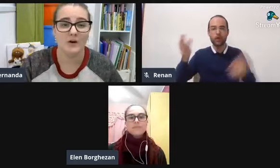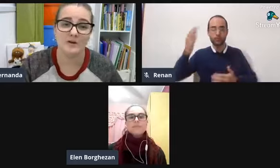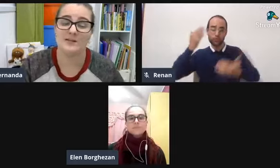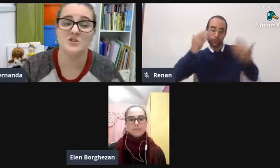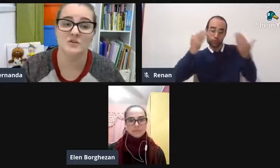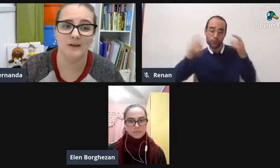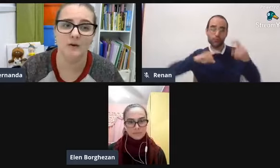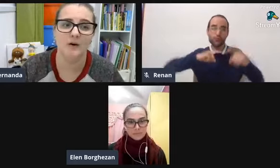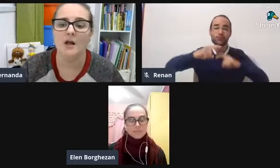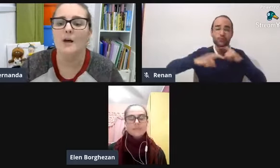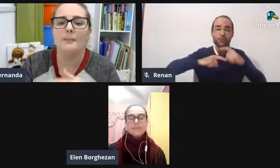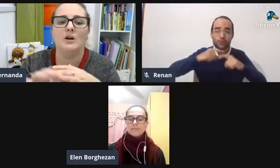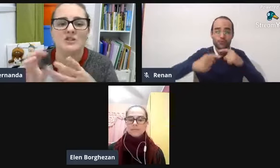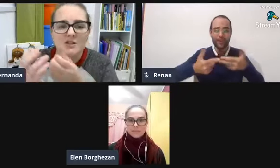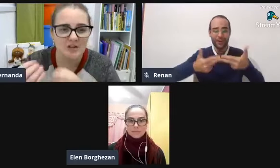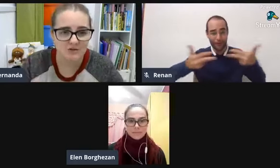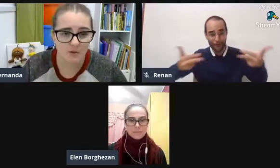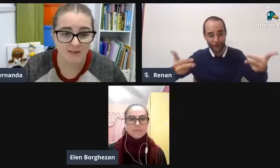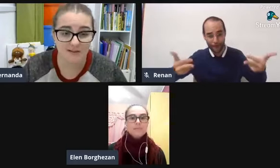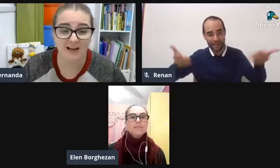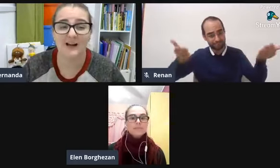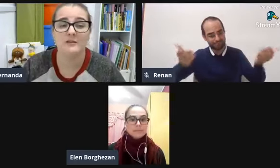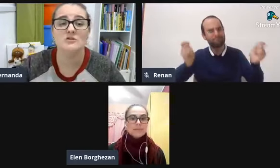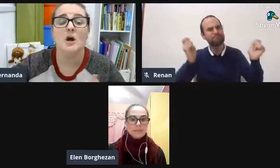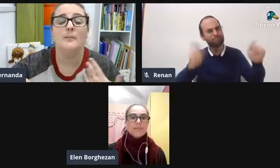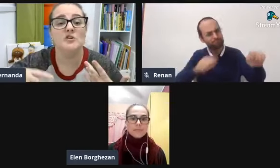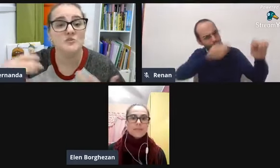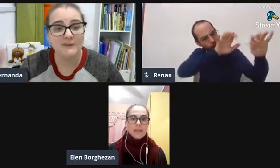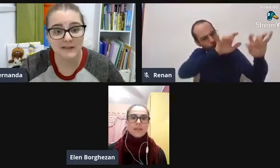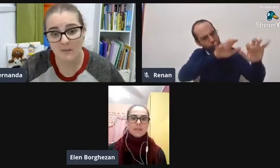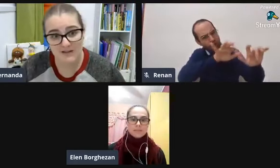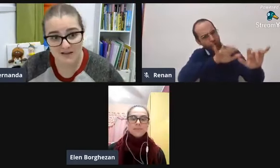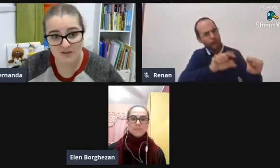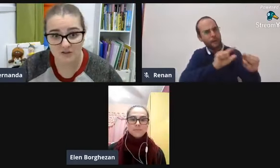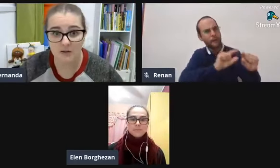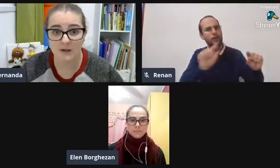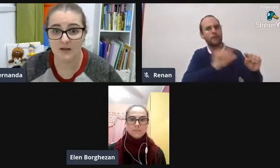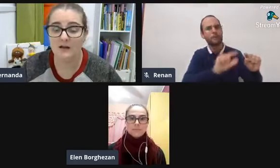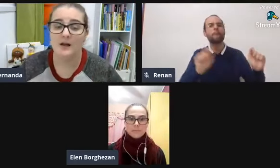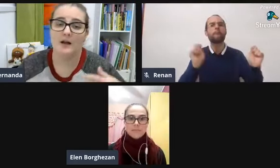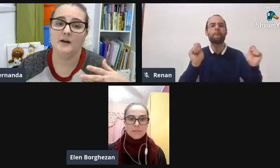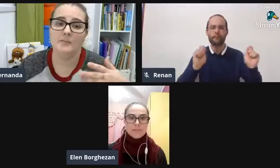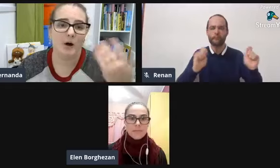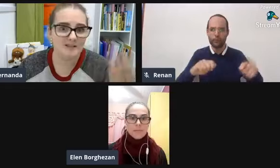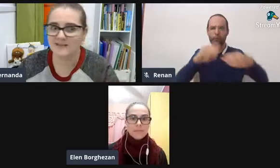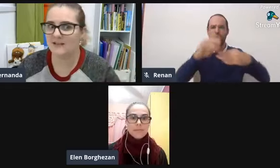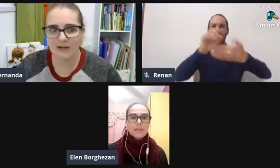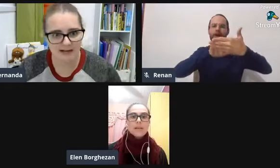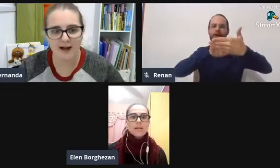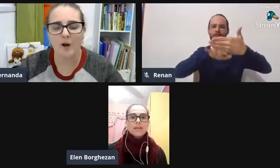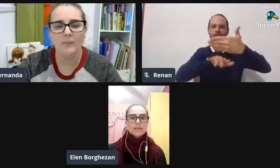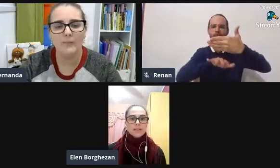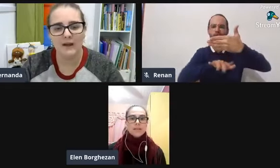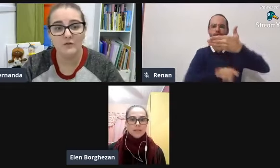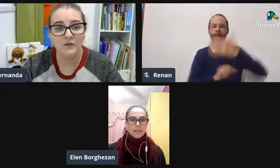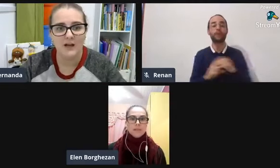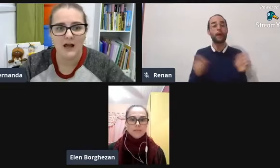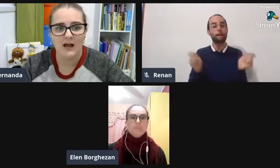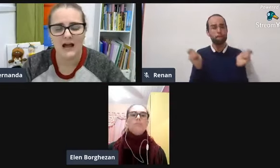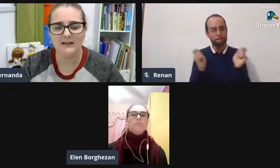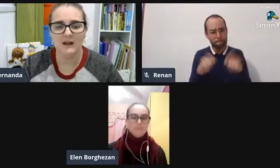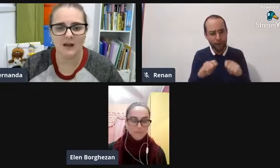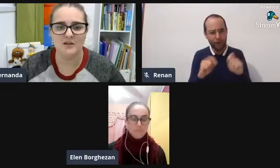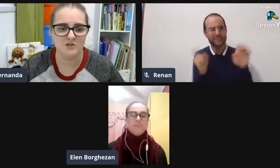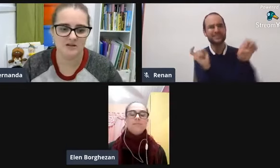sobre alguma coisa que a gente falou, pode deixar nos comentários, pode mandar a mensagem também, pode seguir o canal, né?